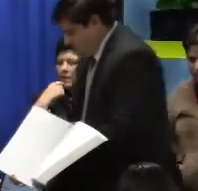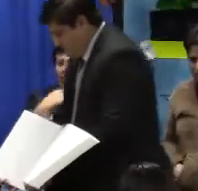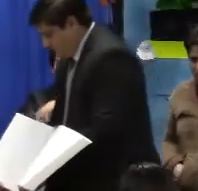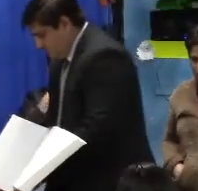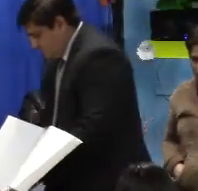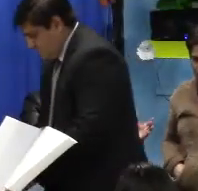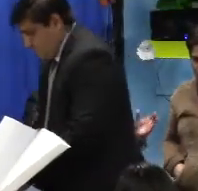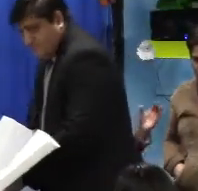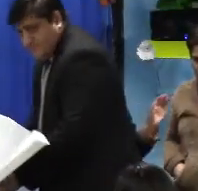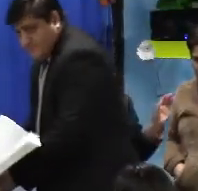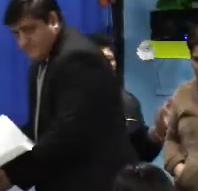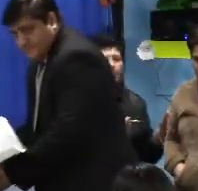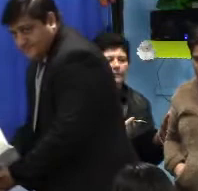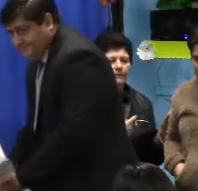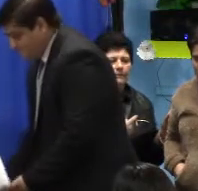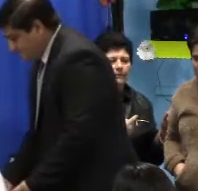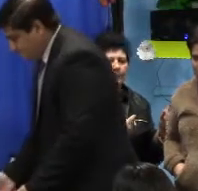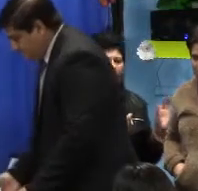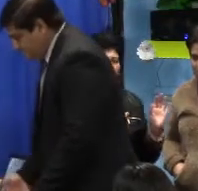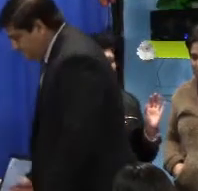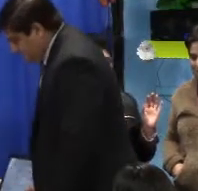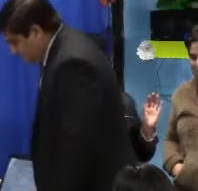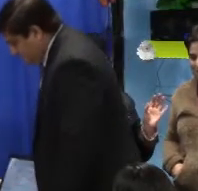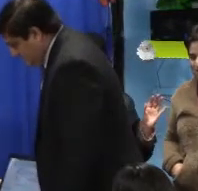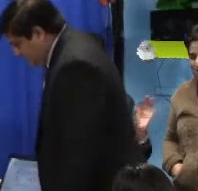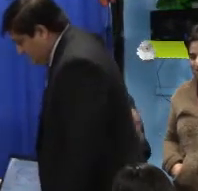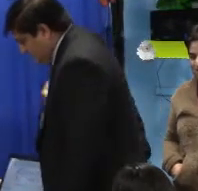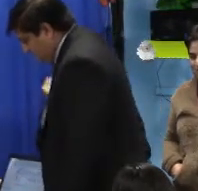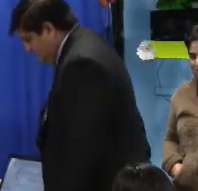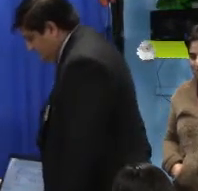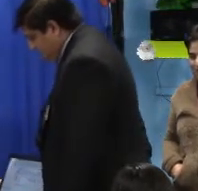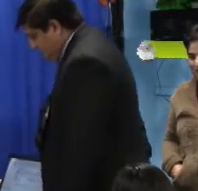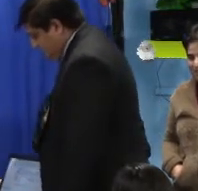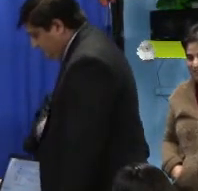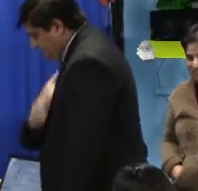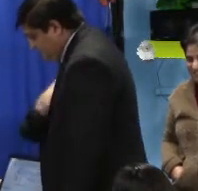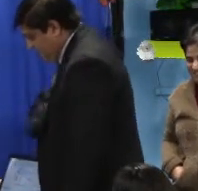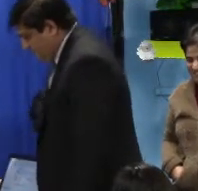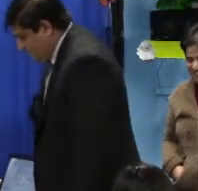en todo, la Biblia completa en braille? Ay, voy, no. Eso lo tengo